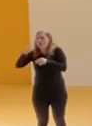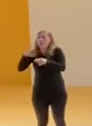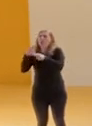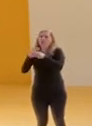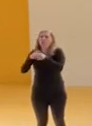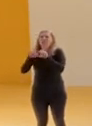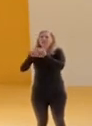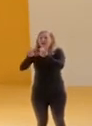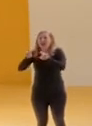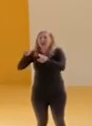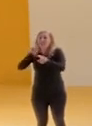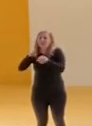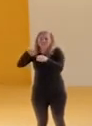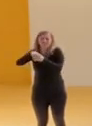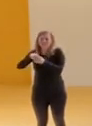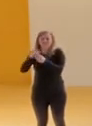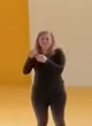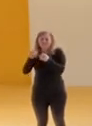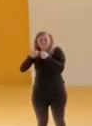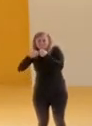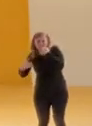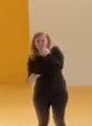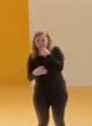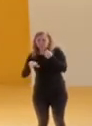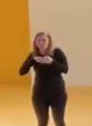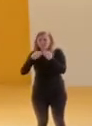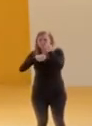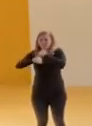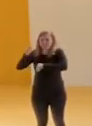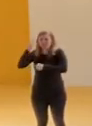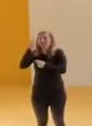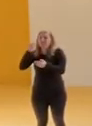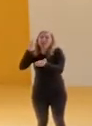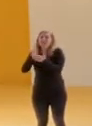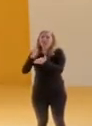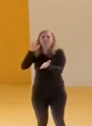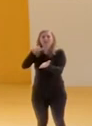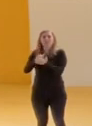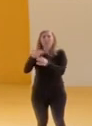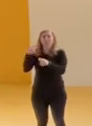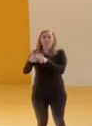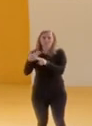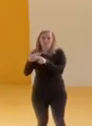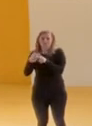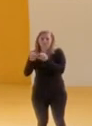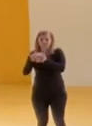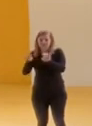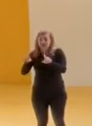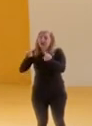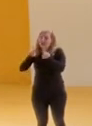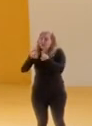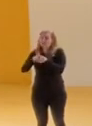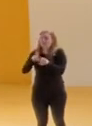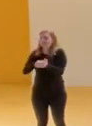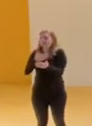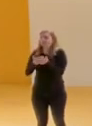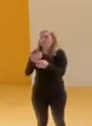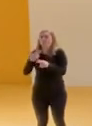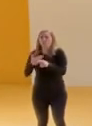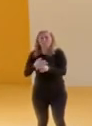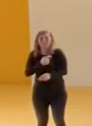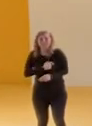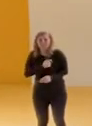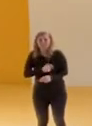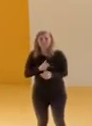ale to jest dużo szersza kategoria bo wypity biologii zajmujemy się nie tylko chorobami zakaźnymi i tak na przykład mamy choroby serca